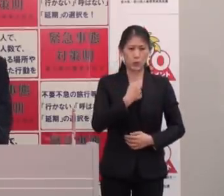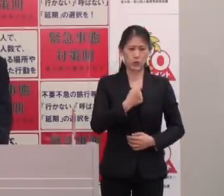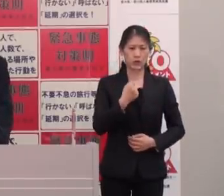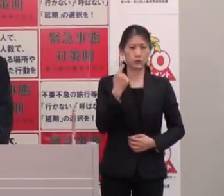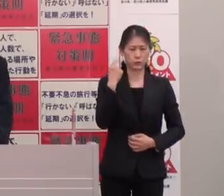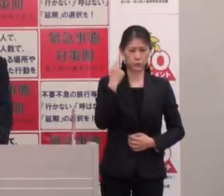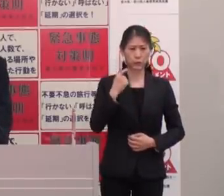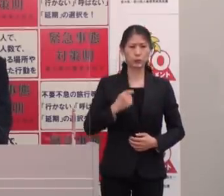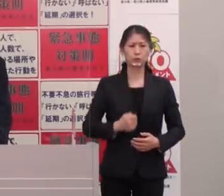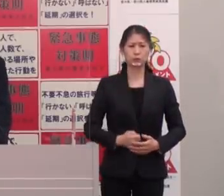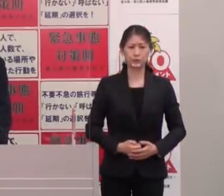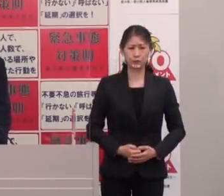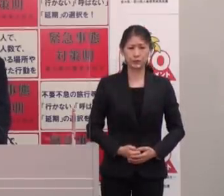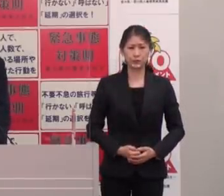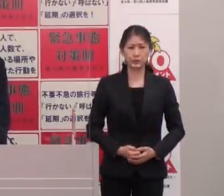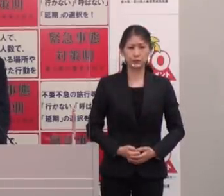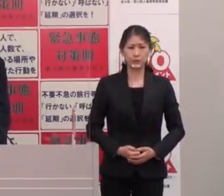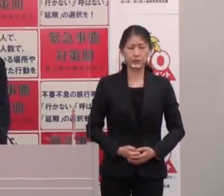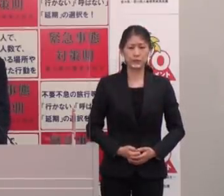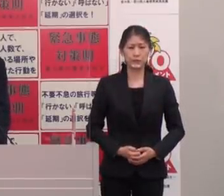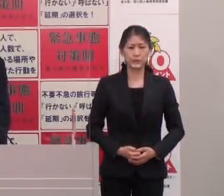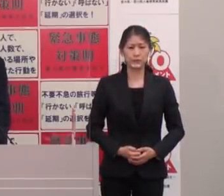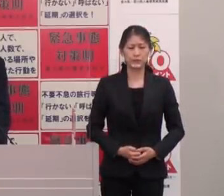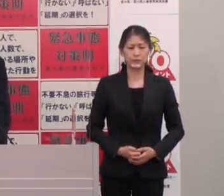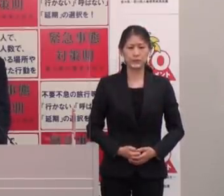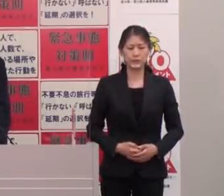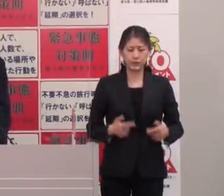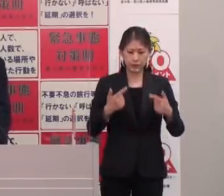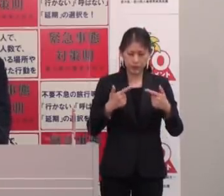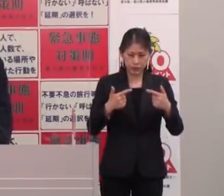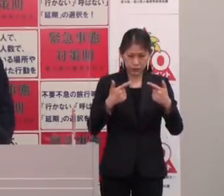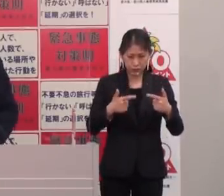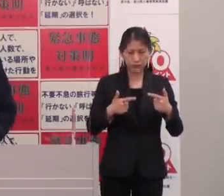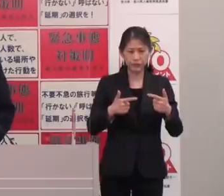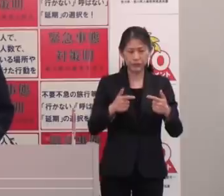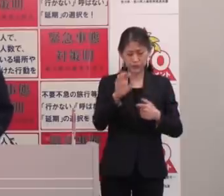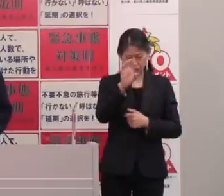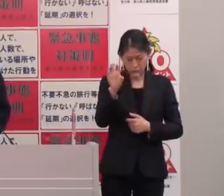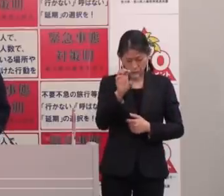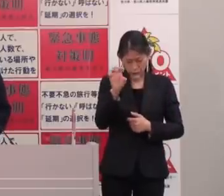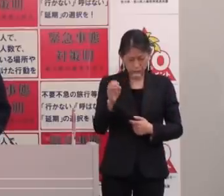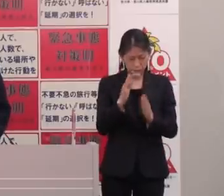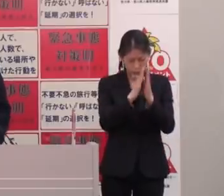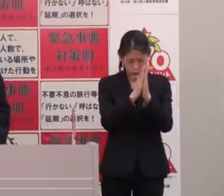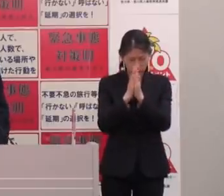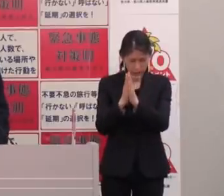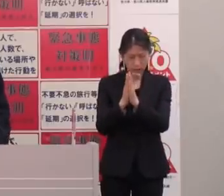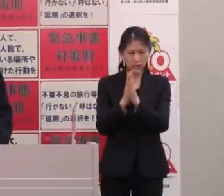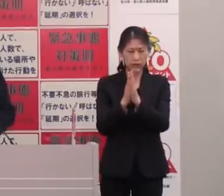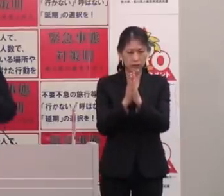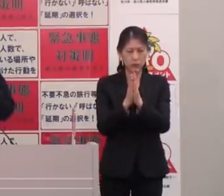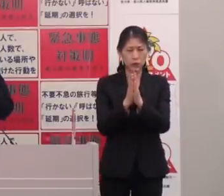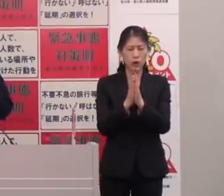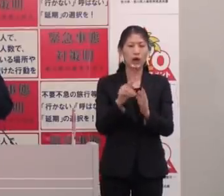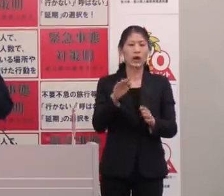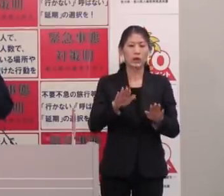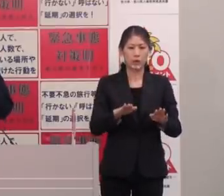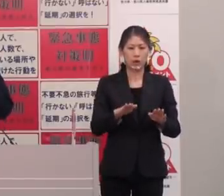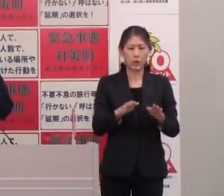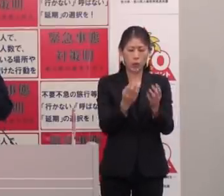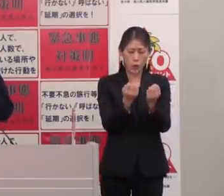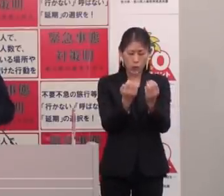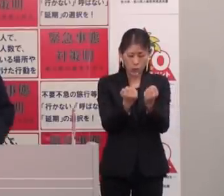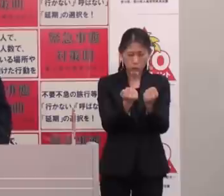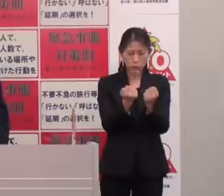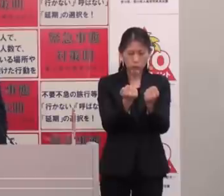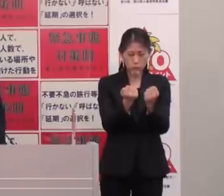いと思っております。連日のまた繰り返しのお願いになりますけれども、お盆を迎えるこの時期のお一人お一人